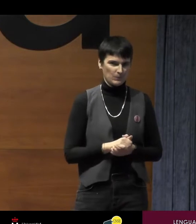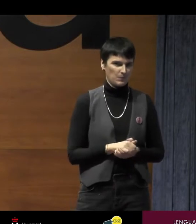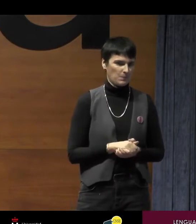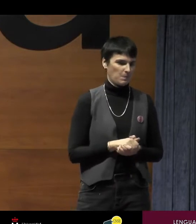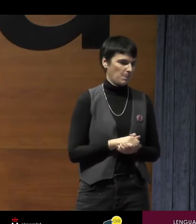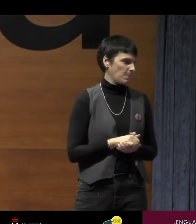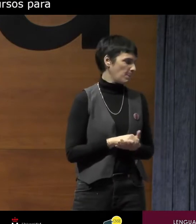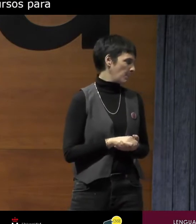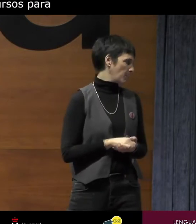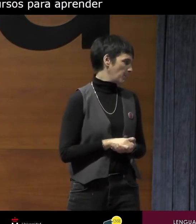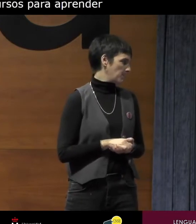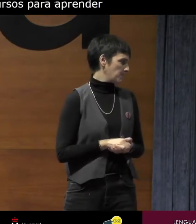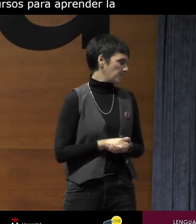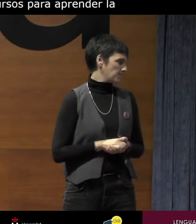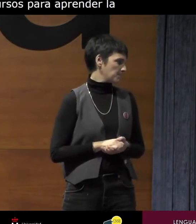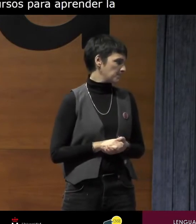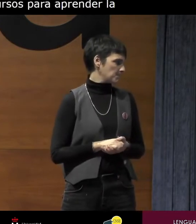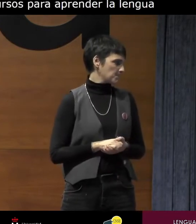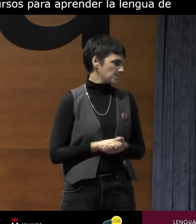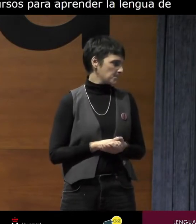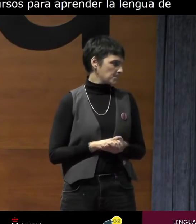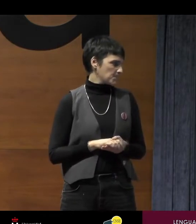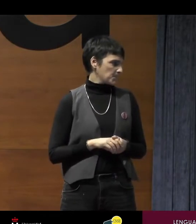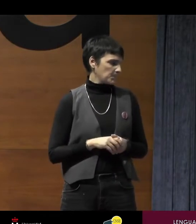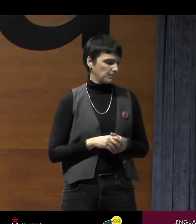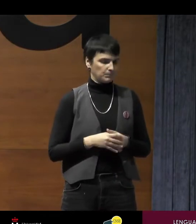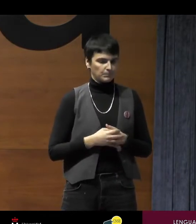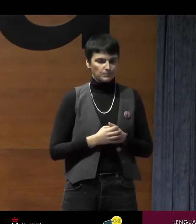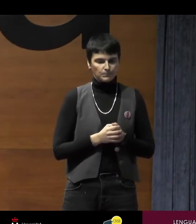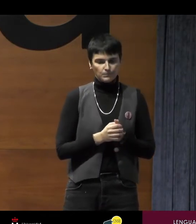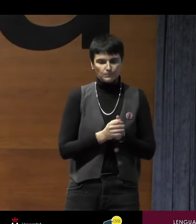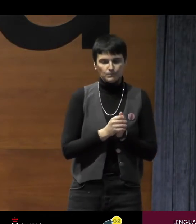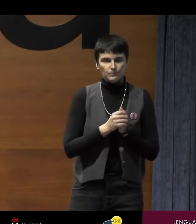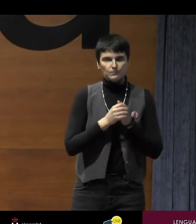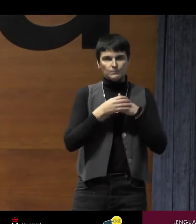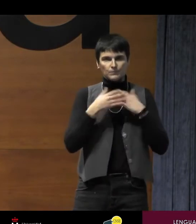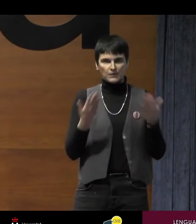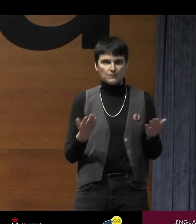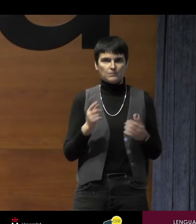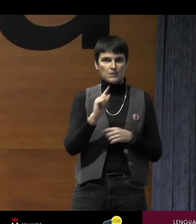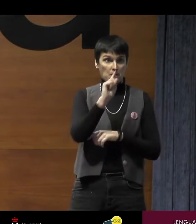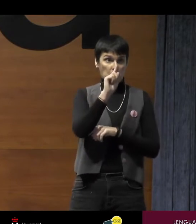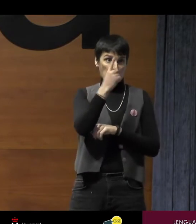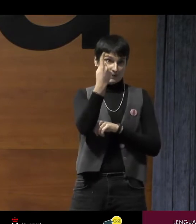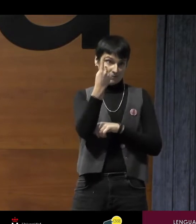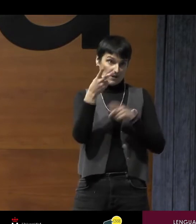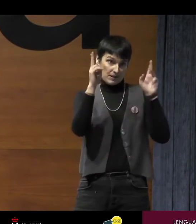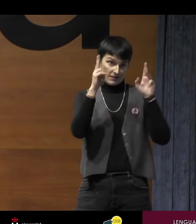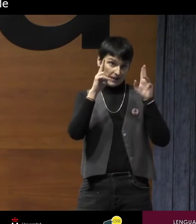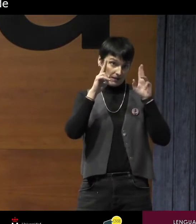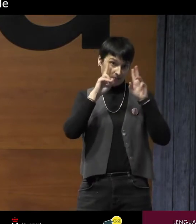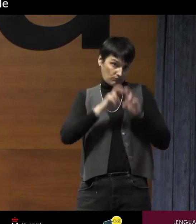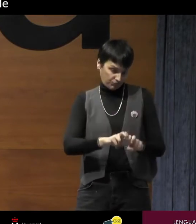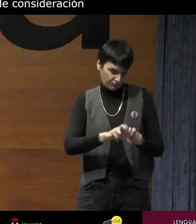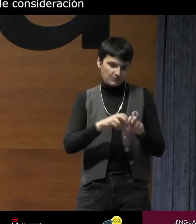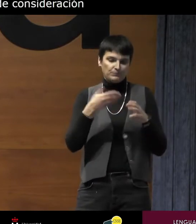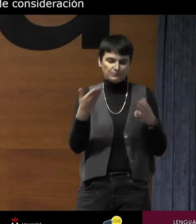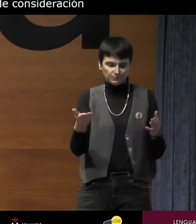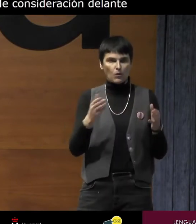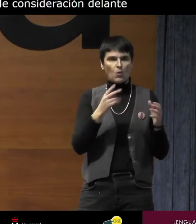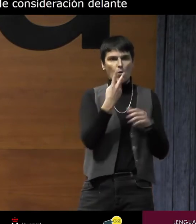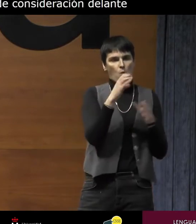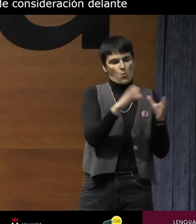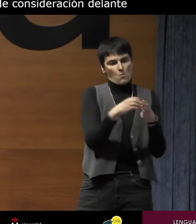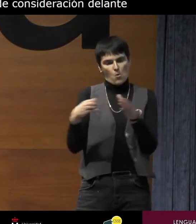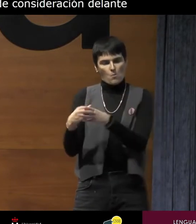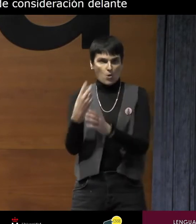las representaciones y consideraciones de los profesionales y los docentes que enseñan las lenguas de signos. La primera